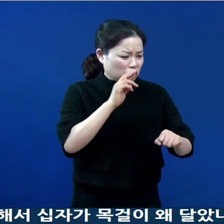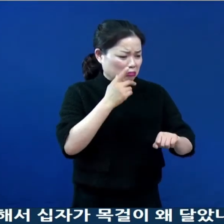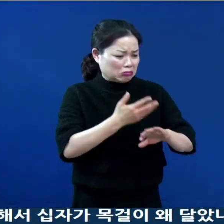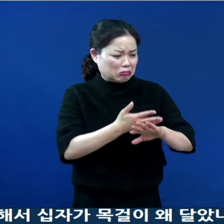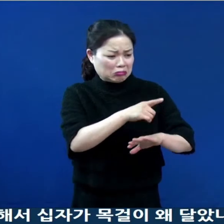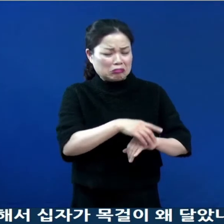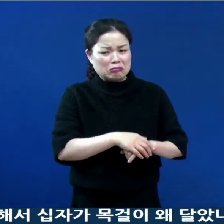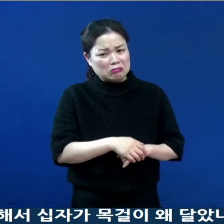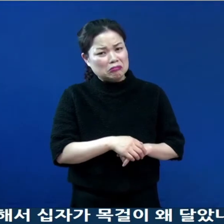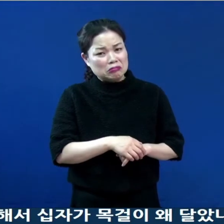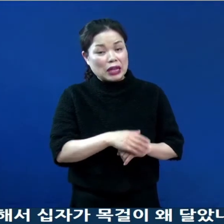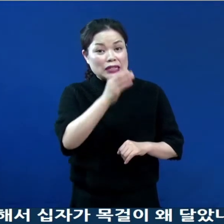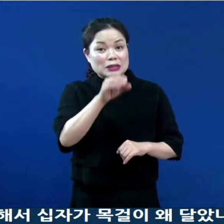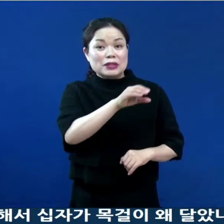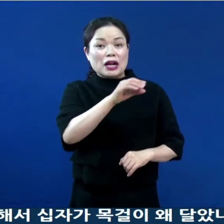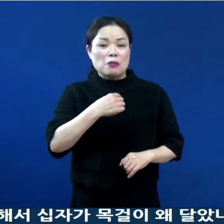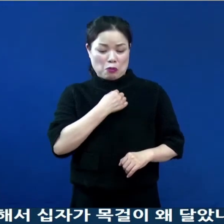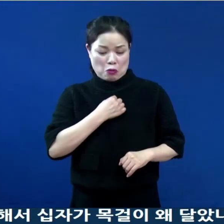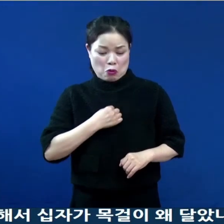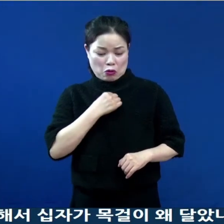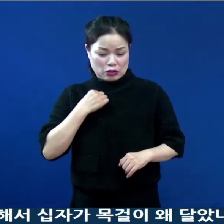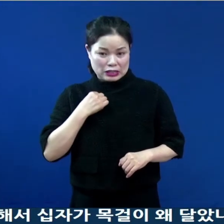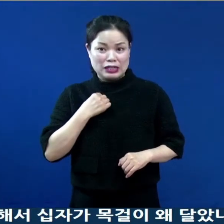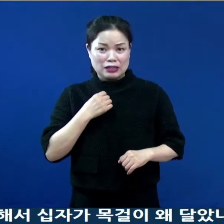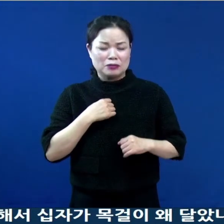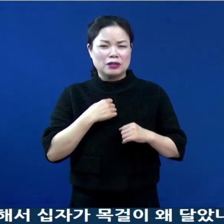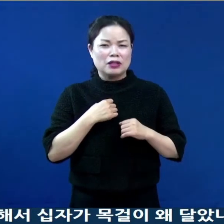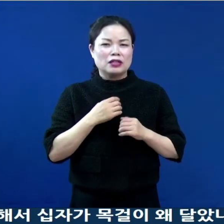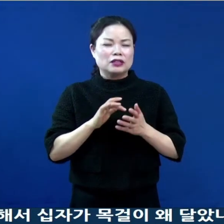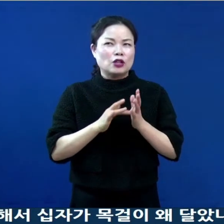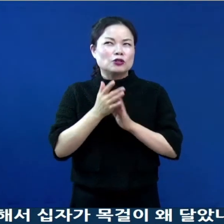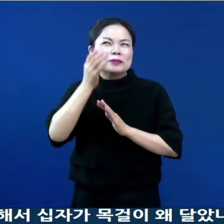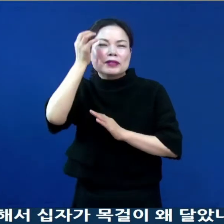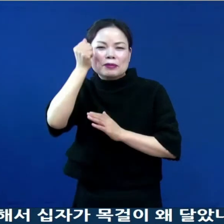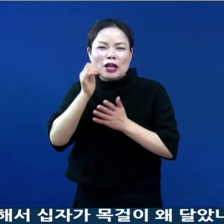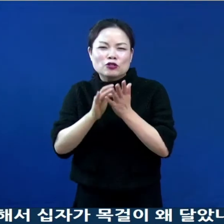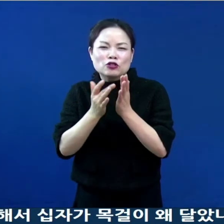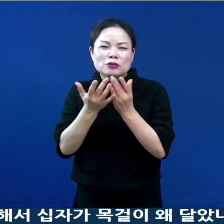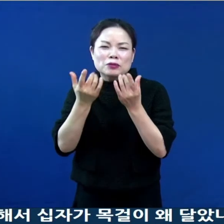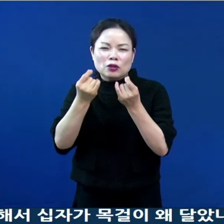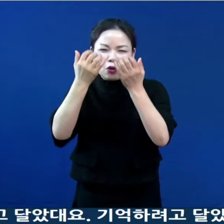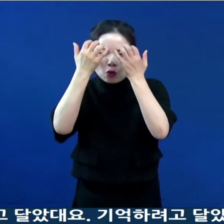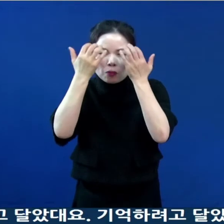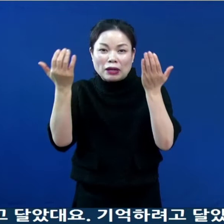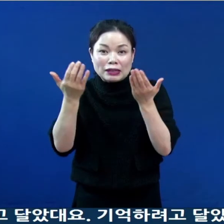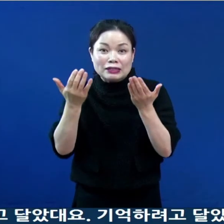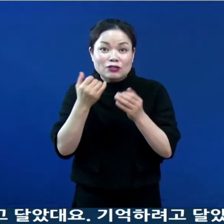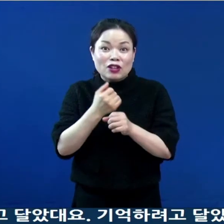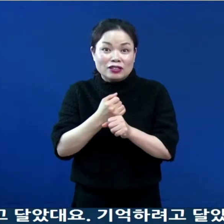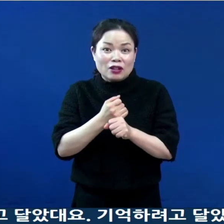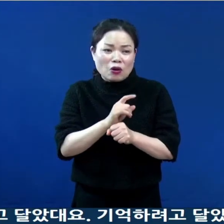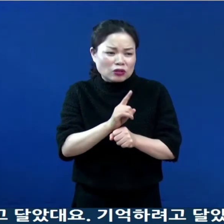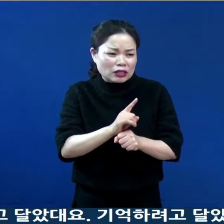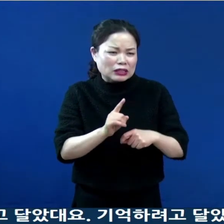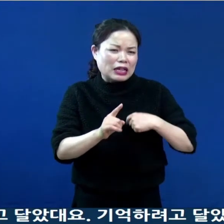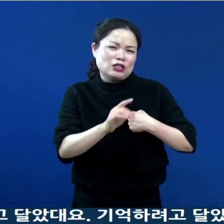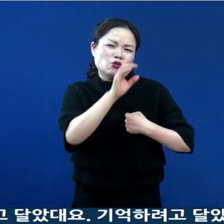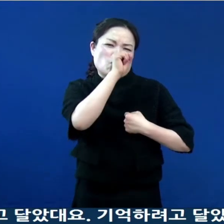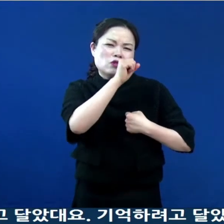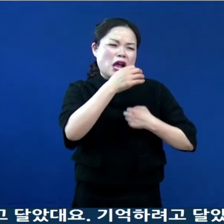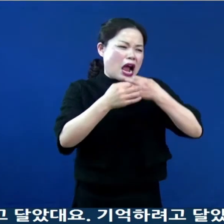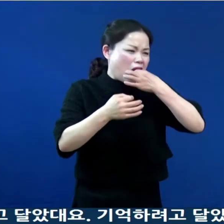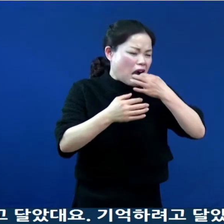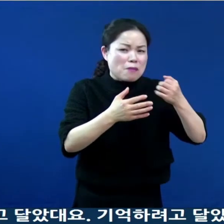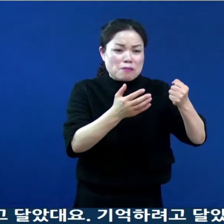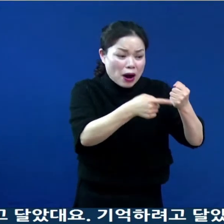십자가 목걸이를 달았으면 예수님을 좀 기억해서 예수님처럼 좀 고난받는 일도 해야지 어떻게 자기 좋은 일만